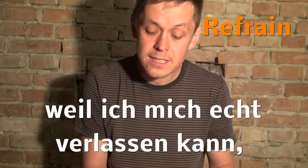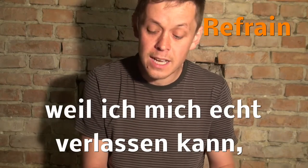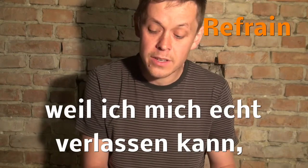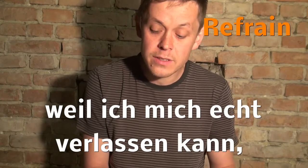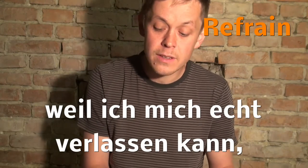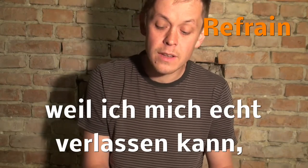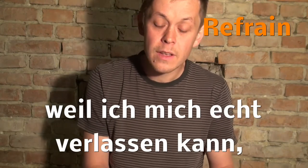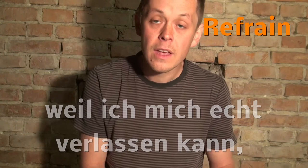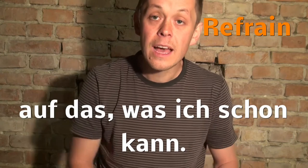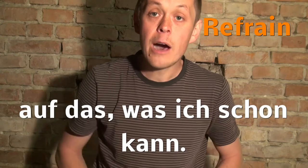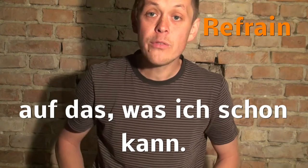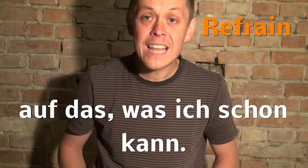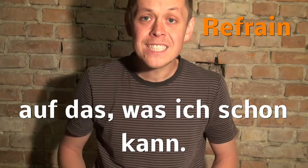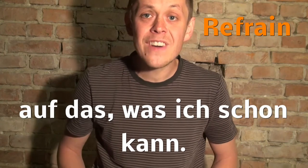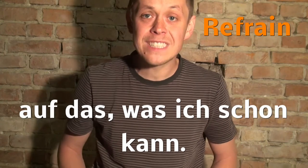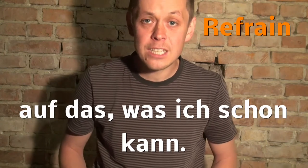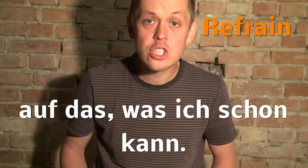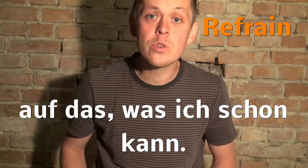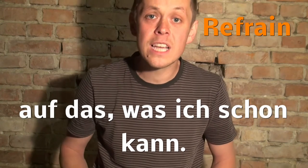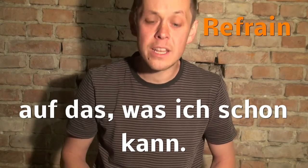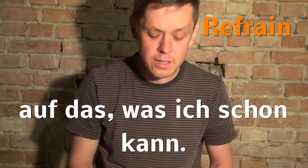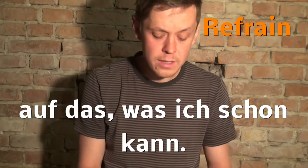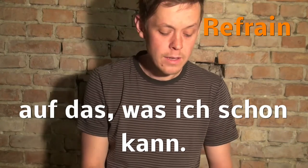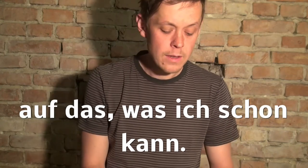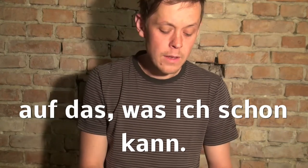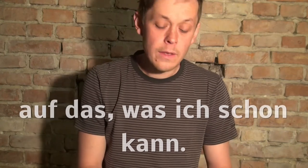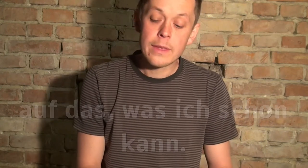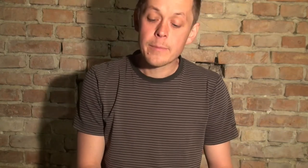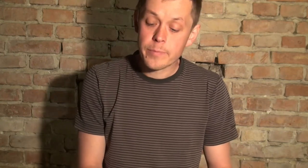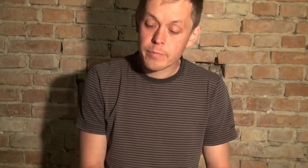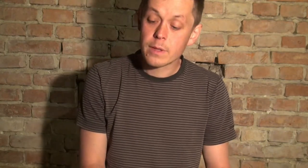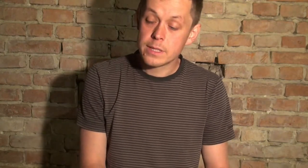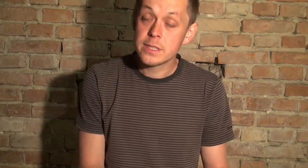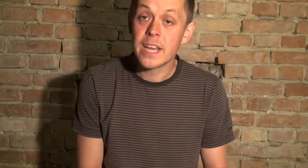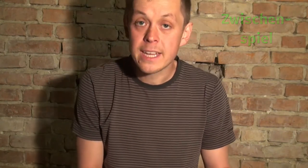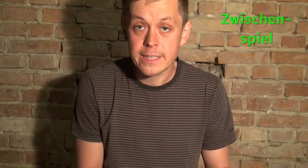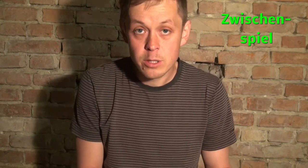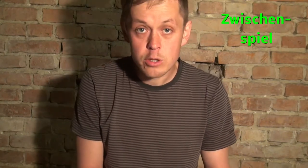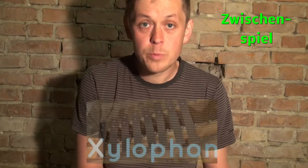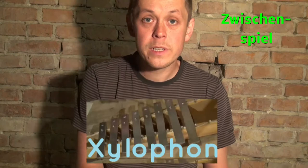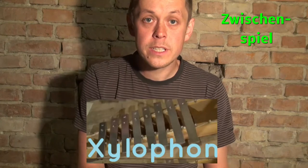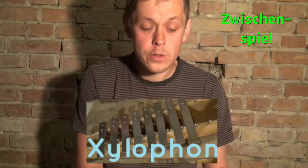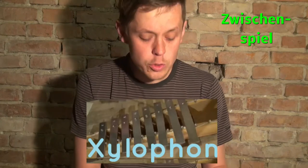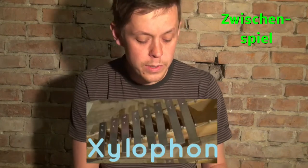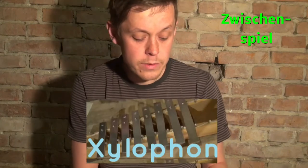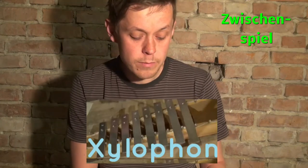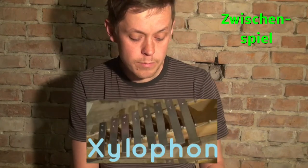kann auf das, was ich schon kann. Jetzt ist hier ein kleines Glockenspiel, Zwischenspiel.